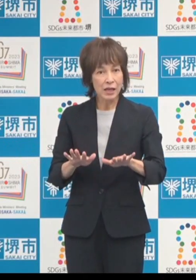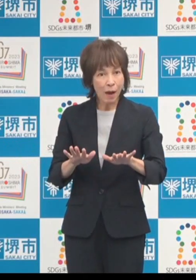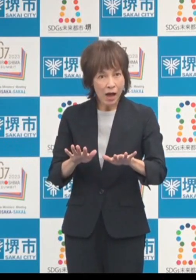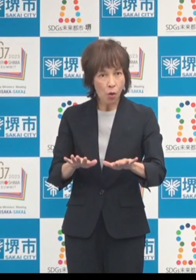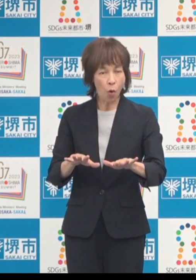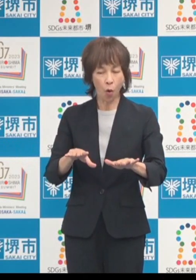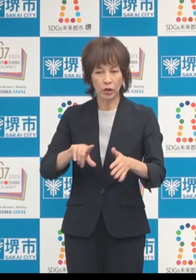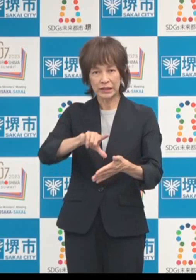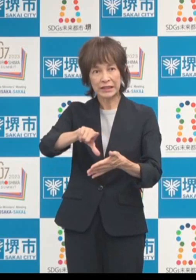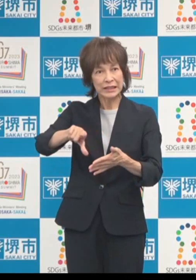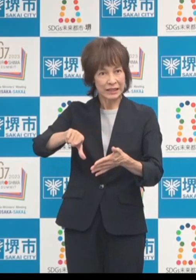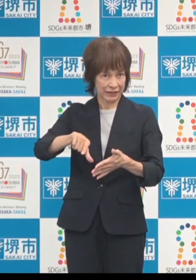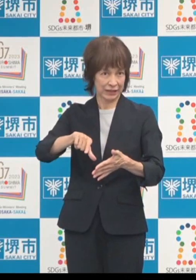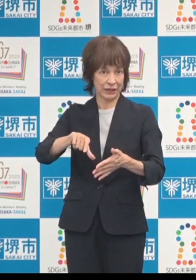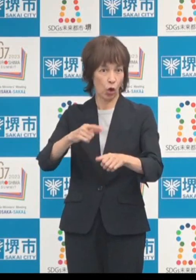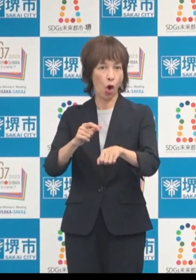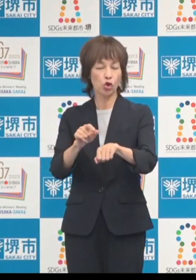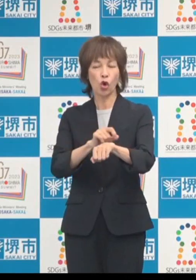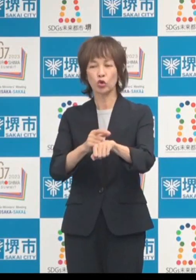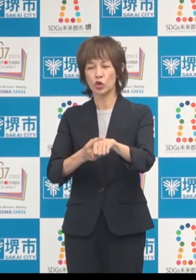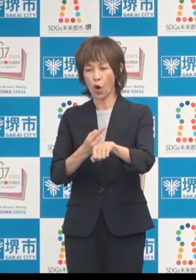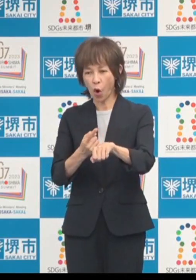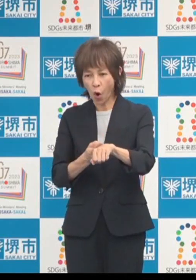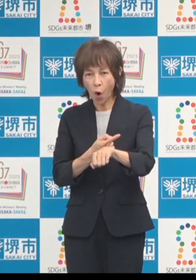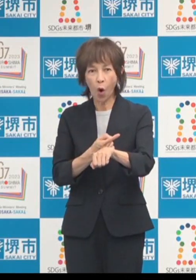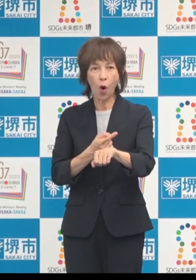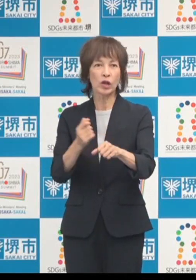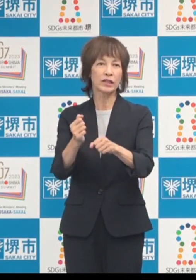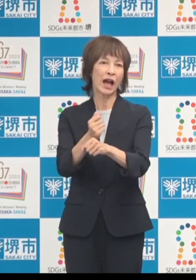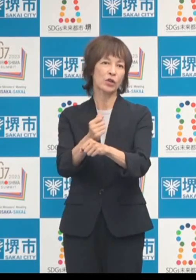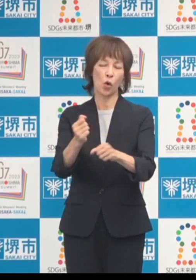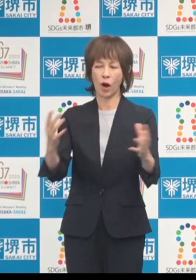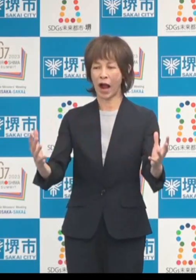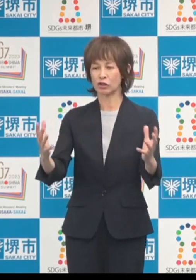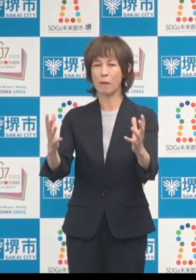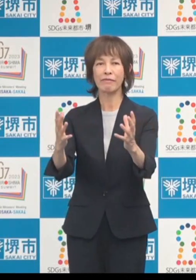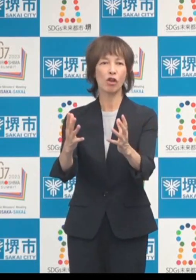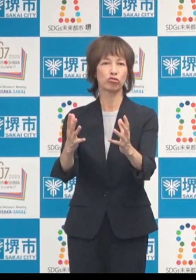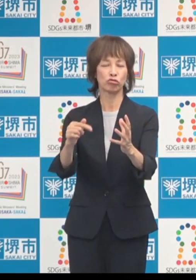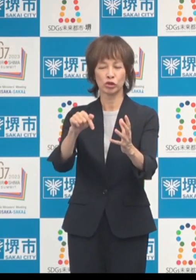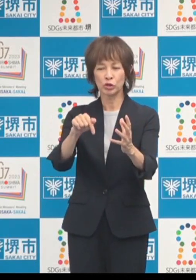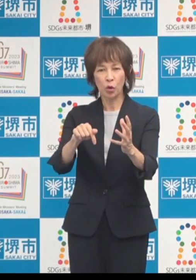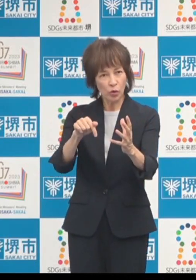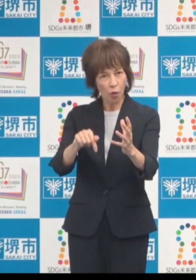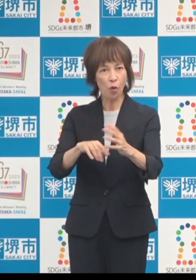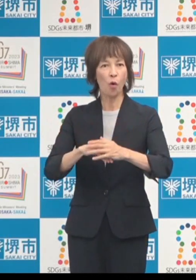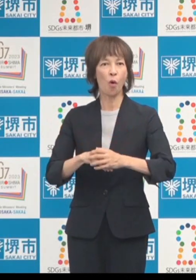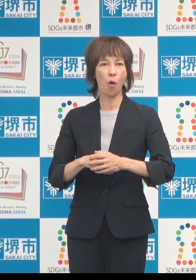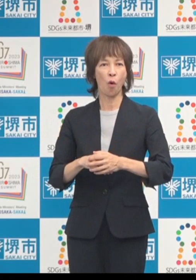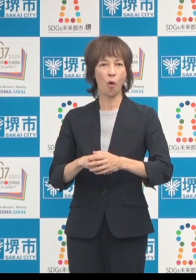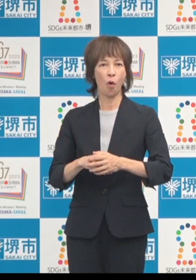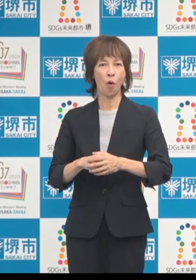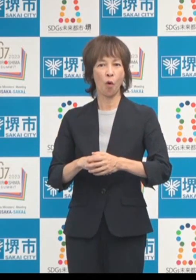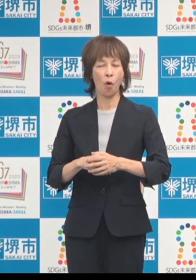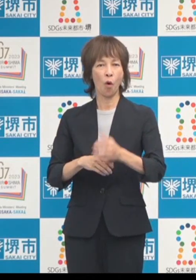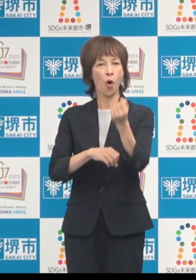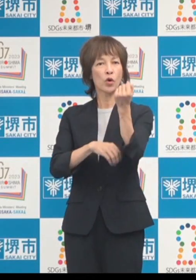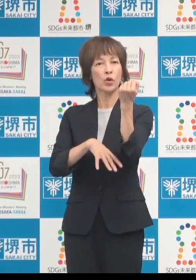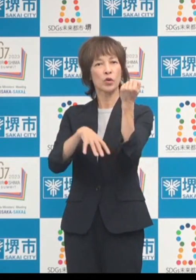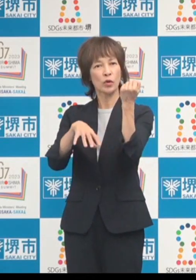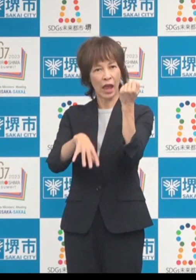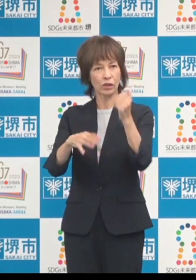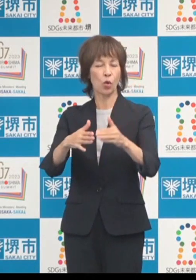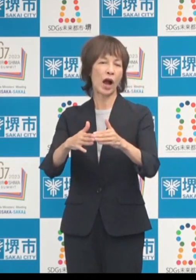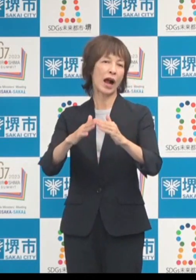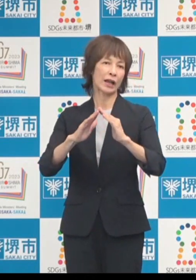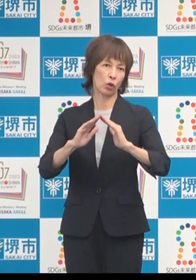況、また産業支援機関大学が集まっているという状況を踏まえて、中本イノベーション創出拠点ということを掲げております